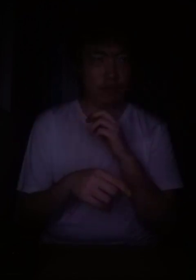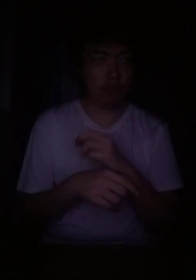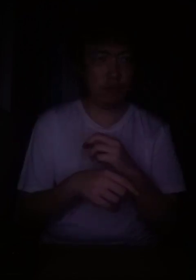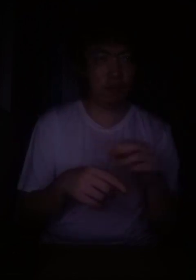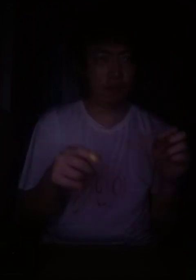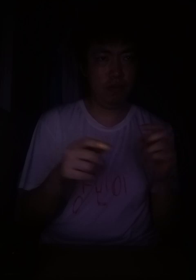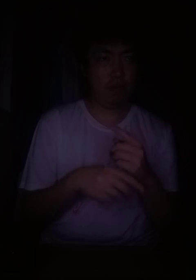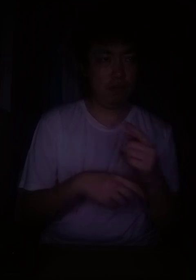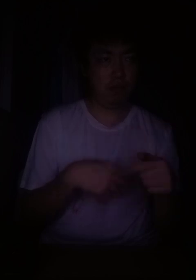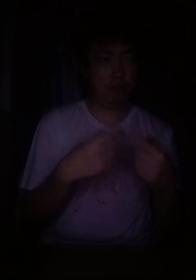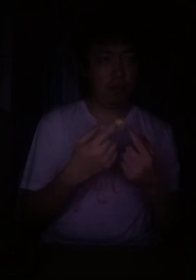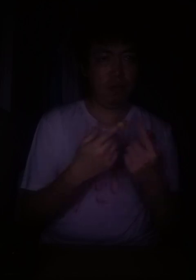투견에 이렇게 동원되는